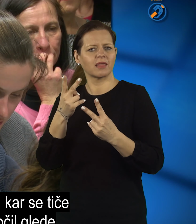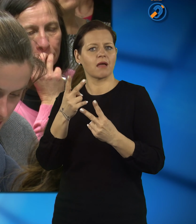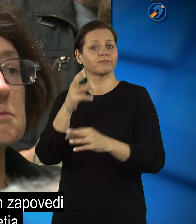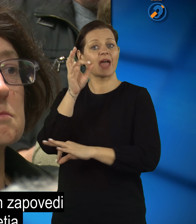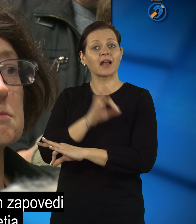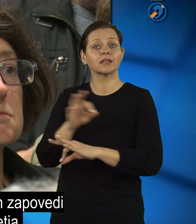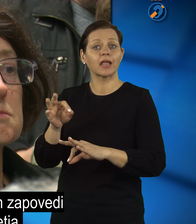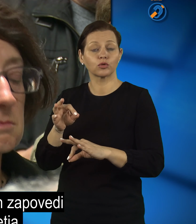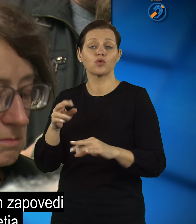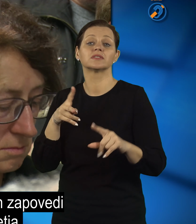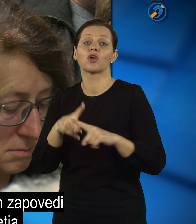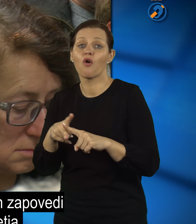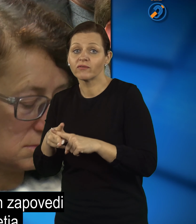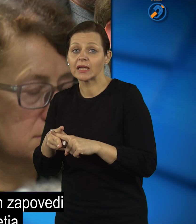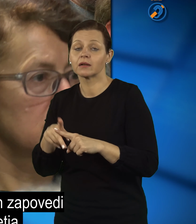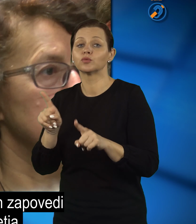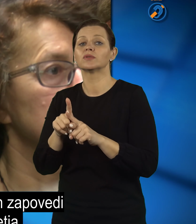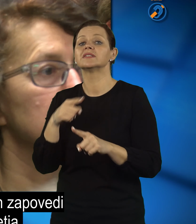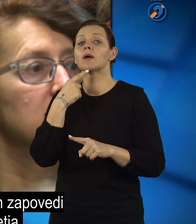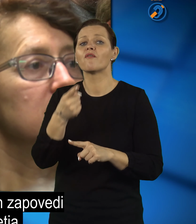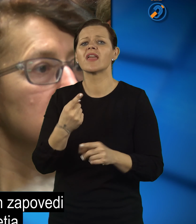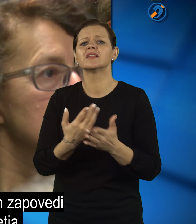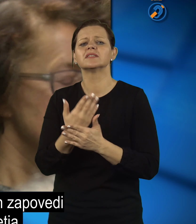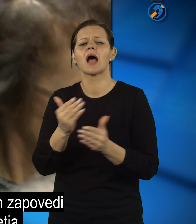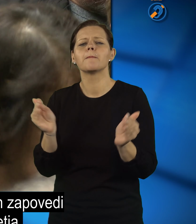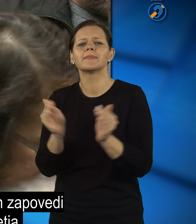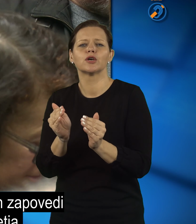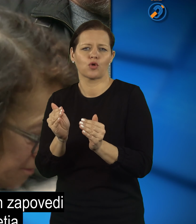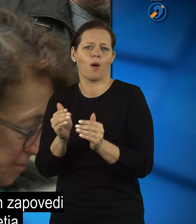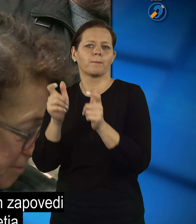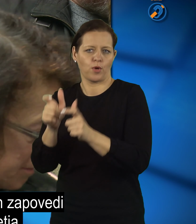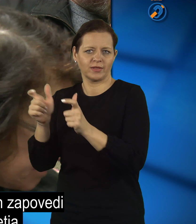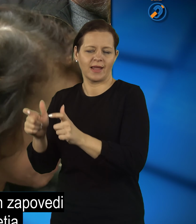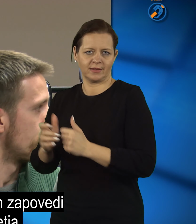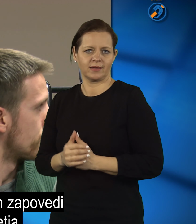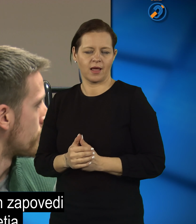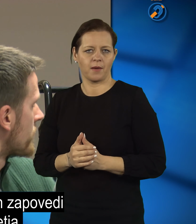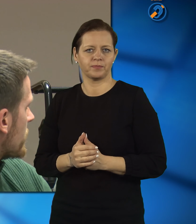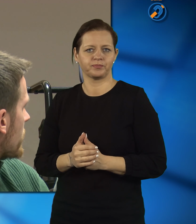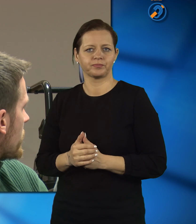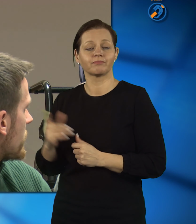arhitektonskih ovir in zapovedi za mikropodjetja.